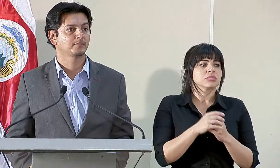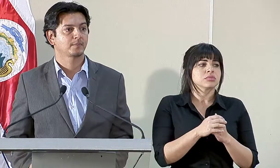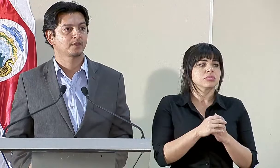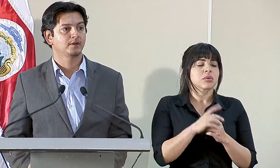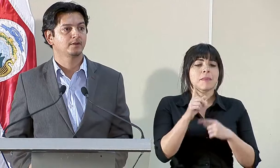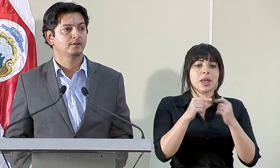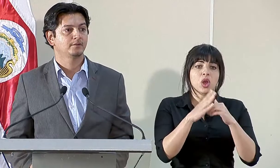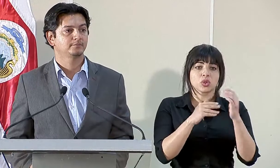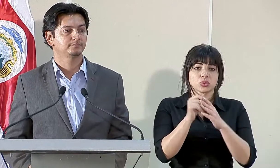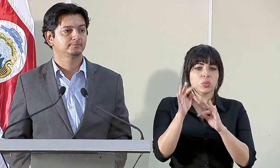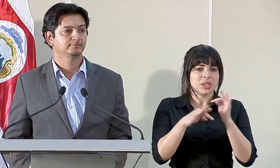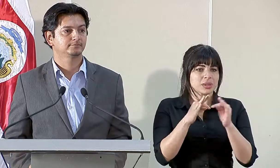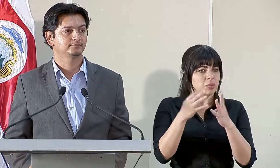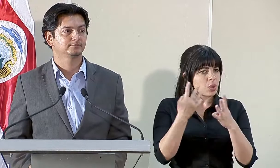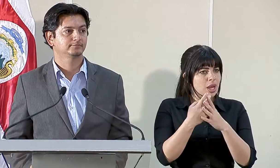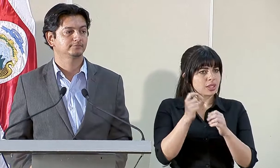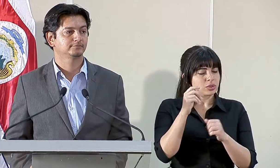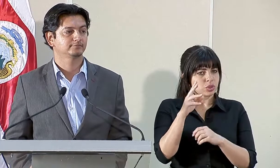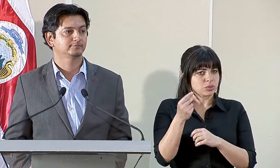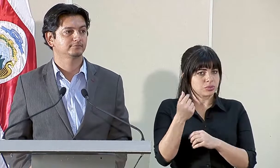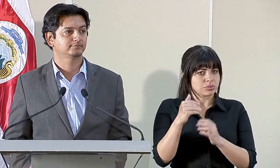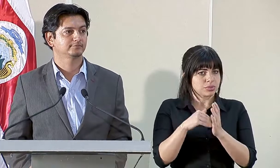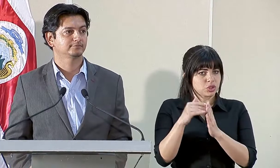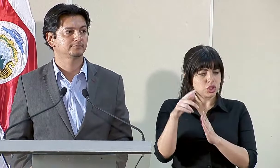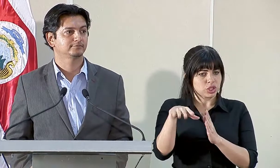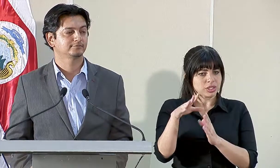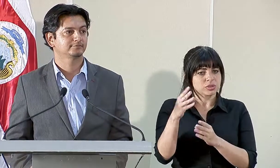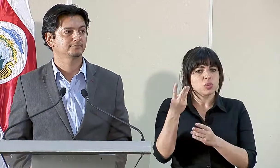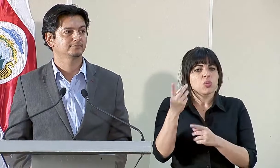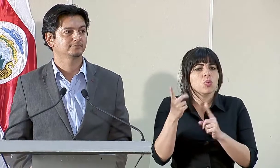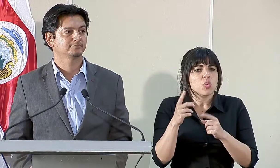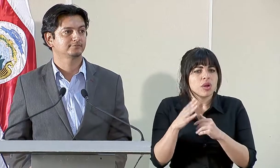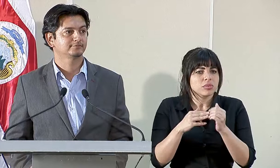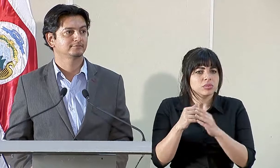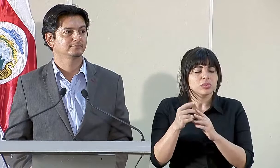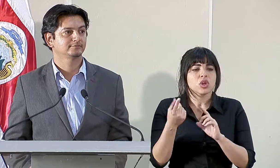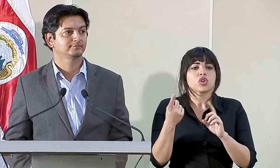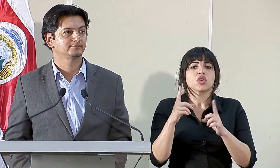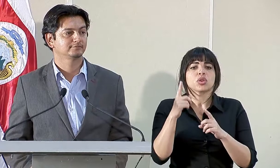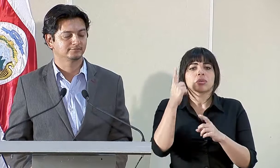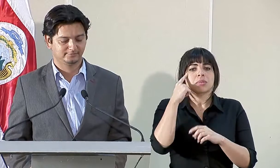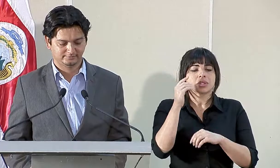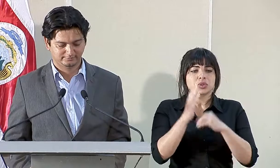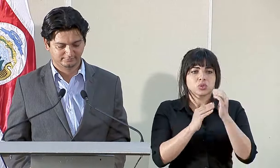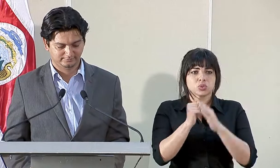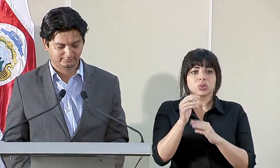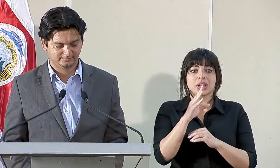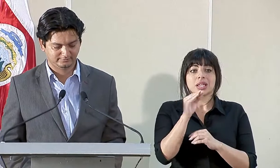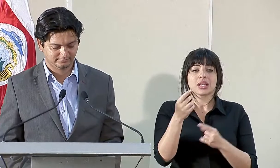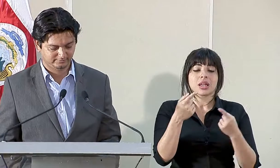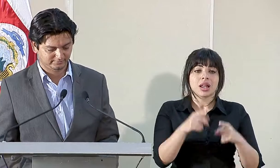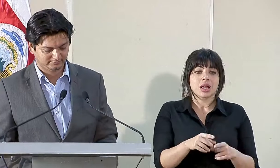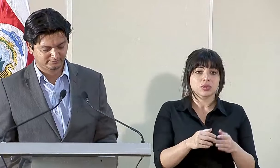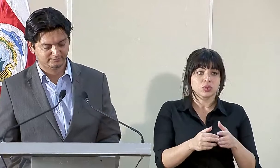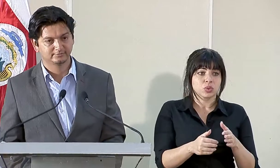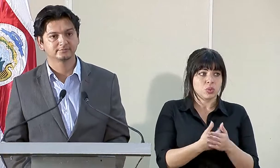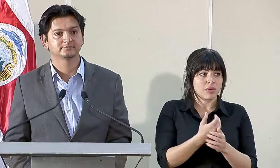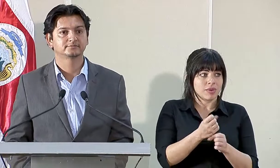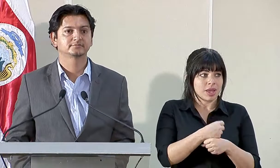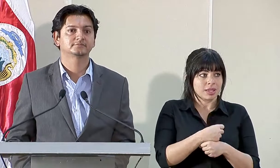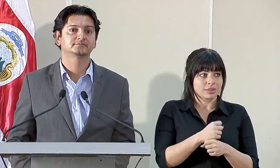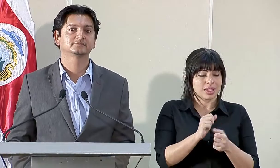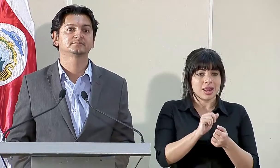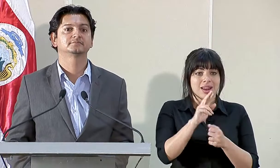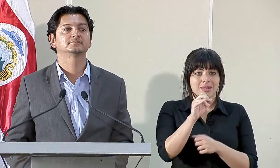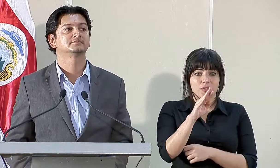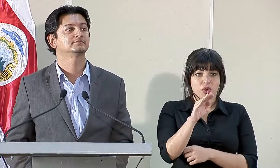pudieran construir con ese préstamo, de 132 millones, en dónde se empiezan a construir. Y con el caso de la nueva que están haciendo en la